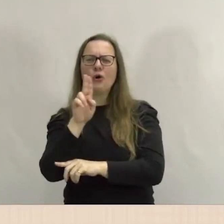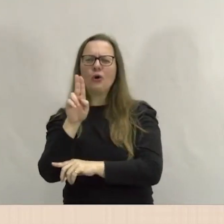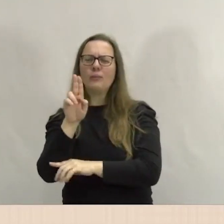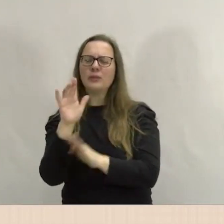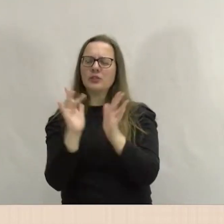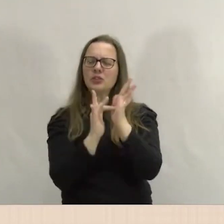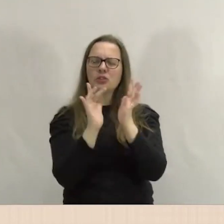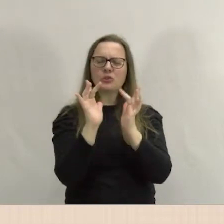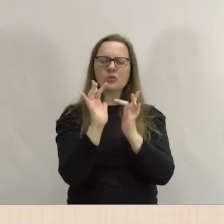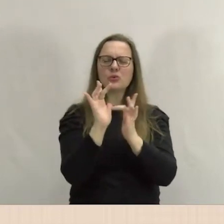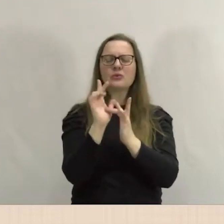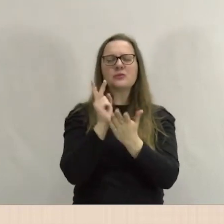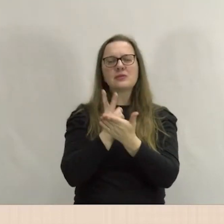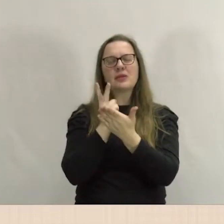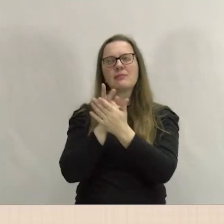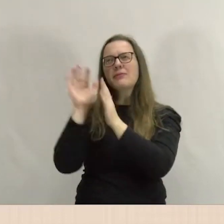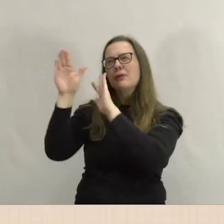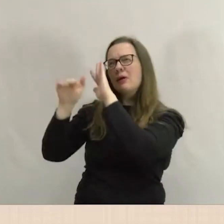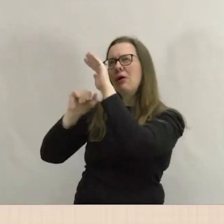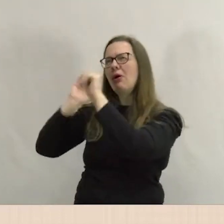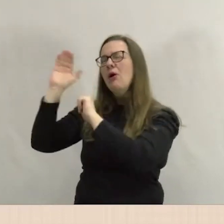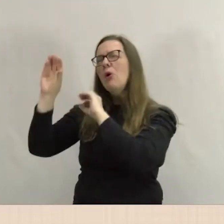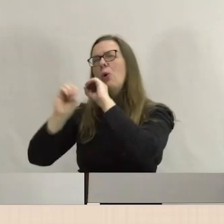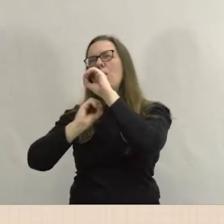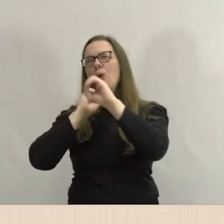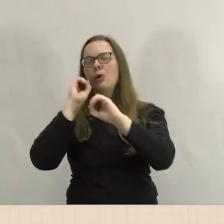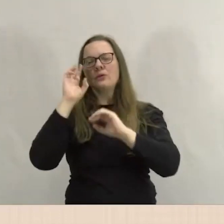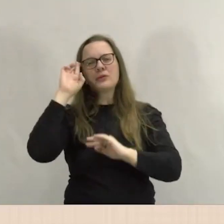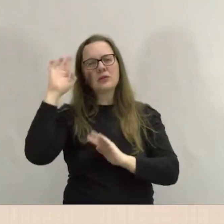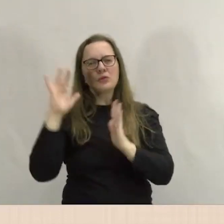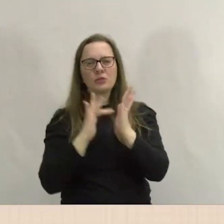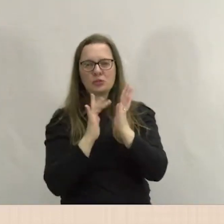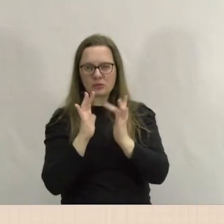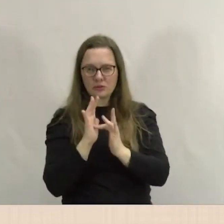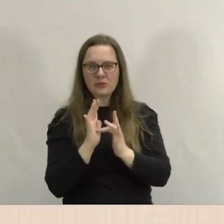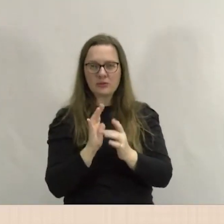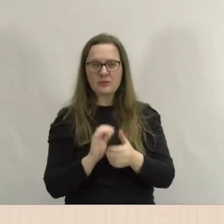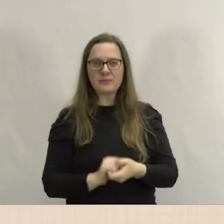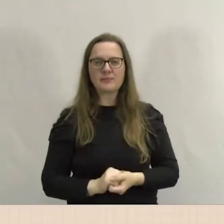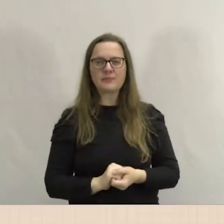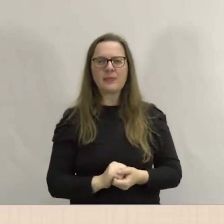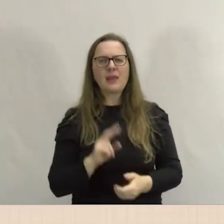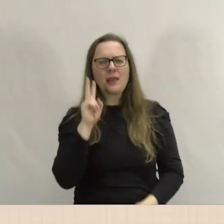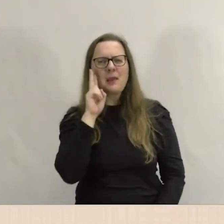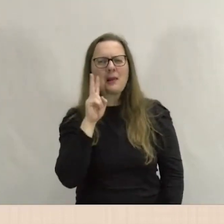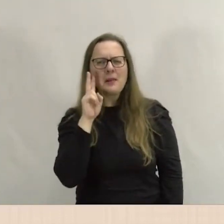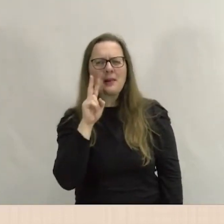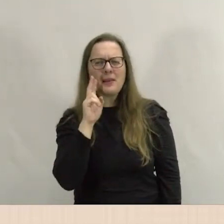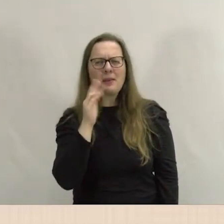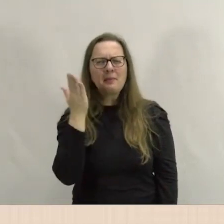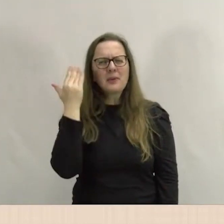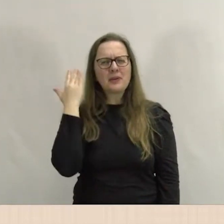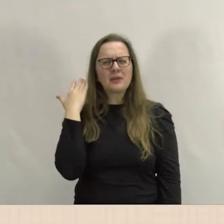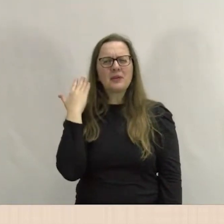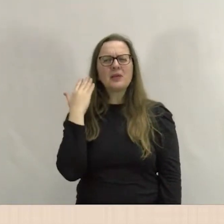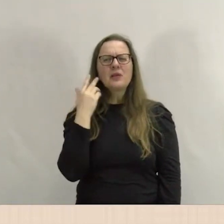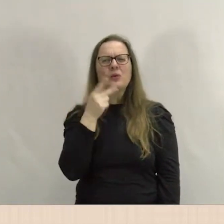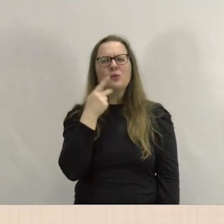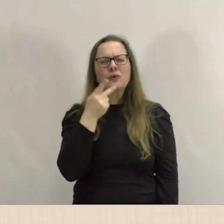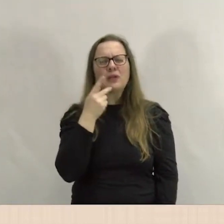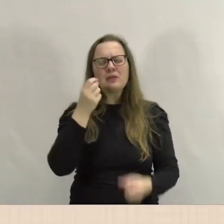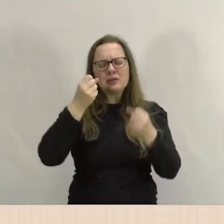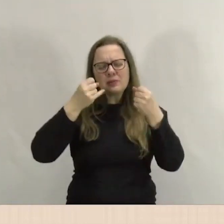falar do Apocalipse. E quando eu falei do Apocalipse, vocês se lembram que eu falei de Ezequiel 1, dos 4 seres